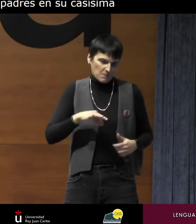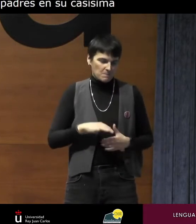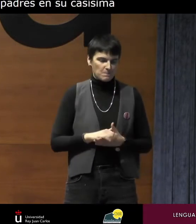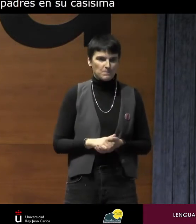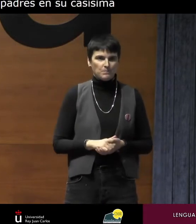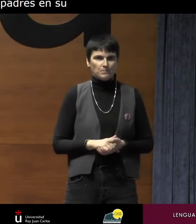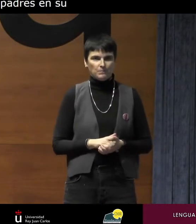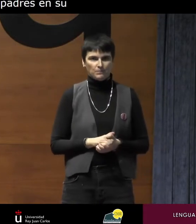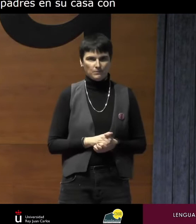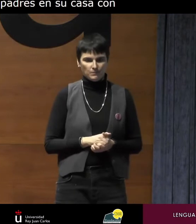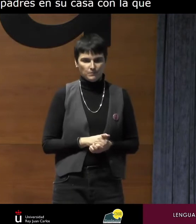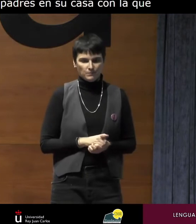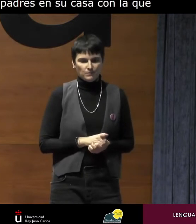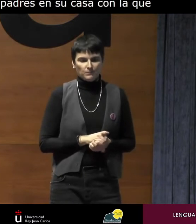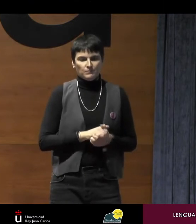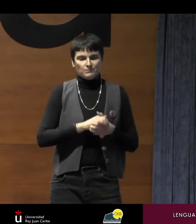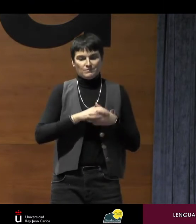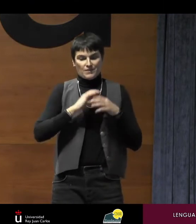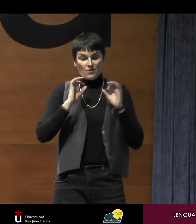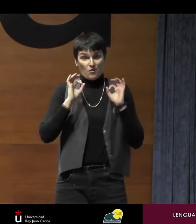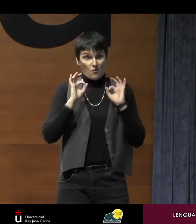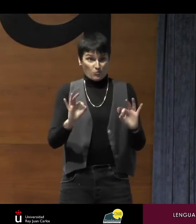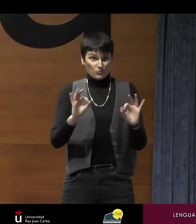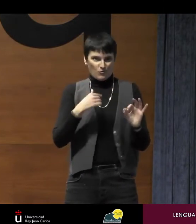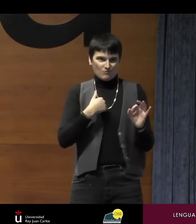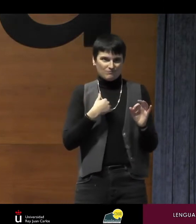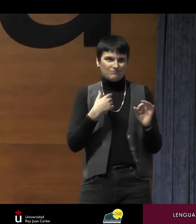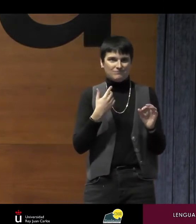la lengua de signos que se les muestra en los cursos.